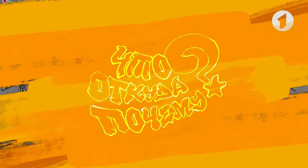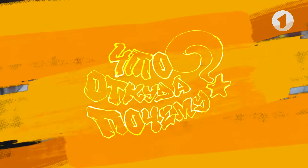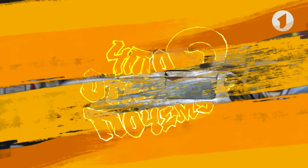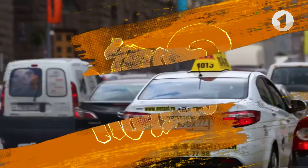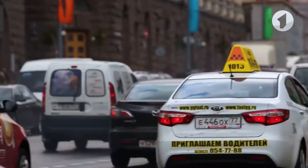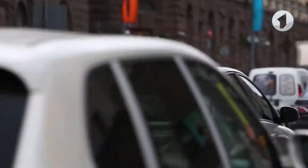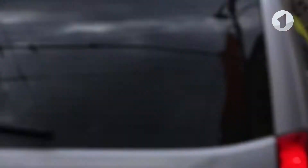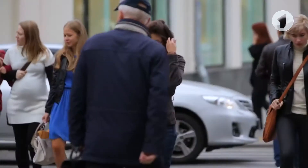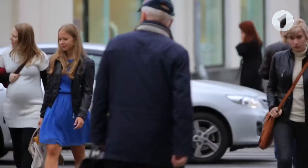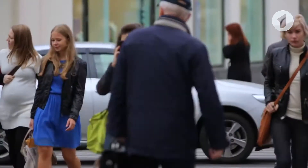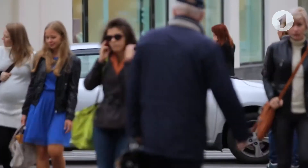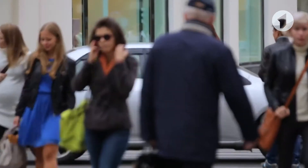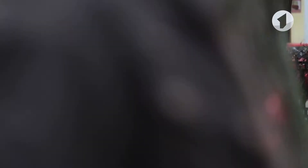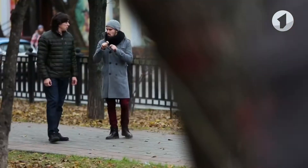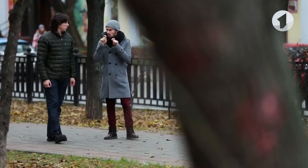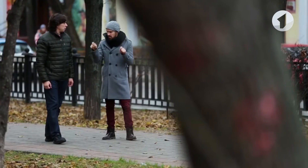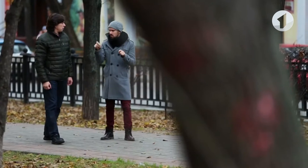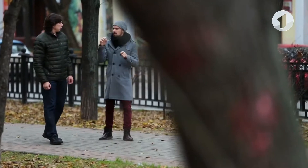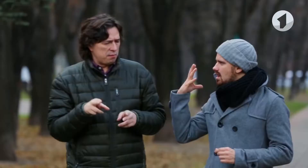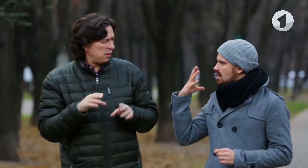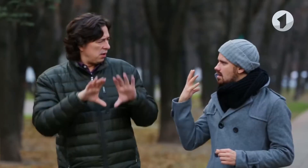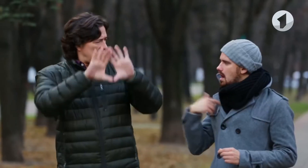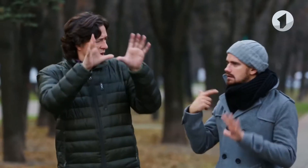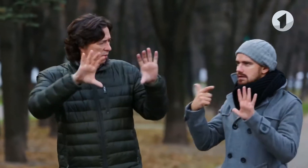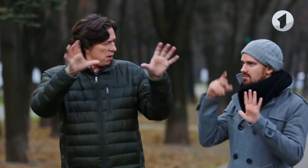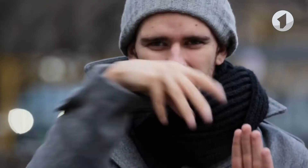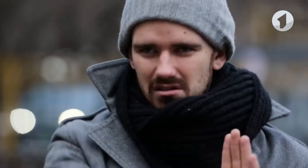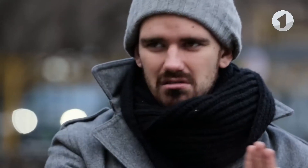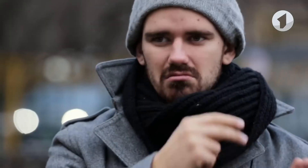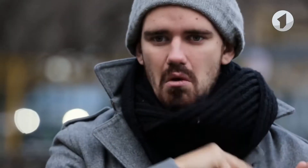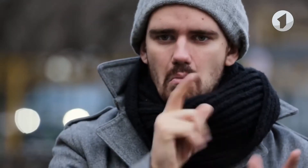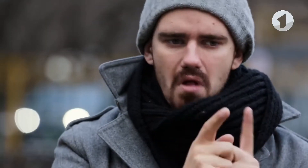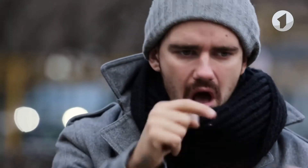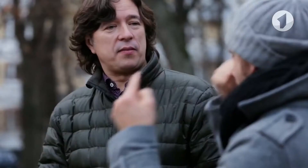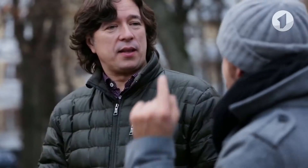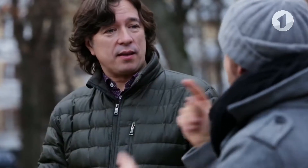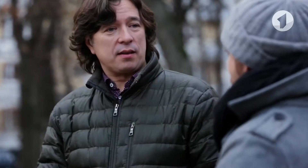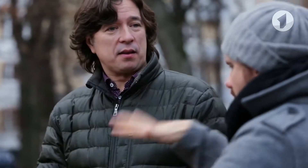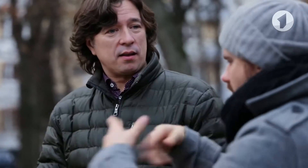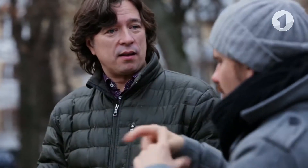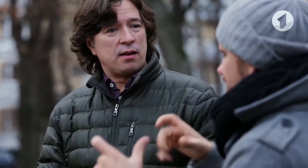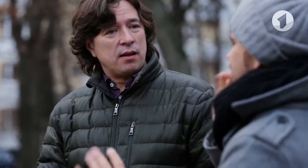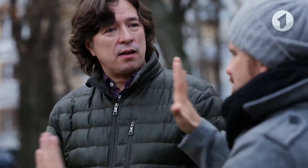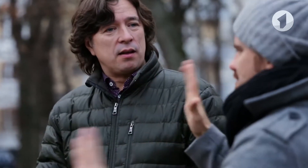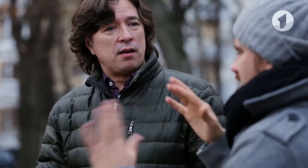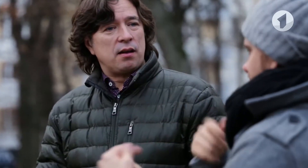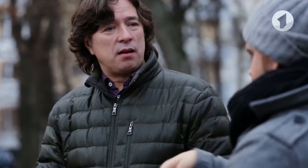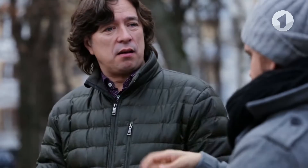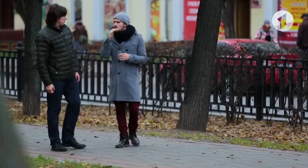Они не глухонемые. просто глухие. Вы